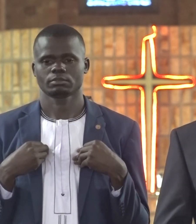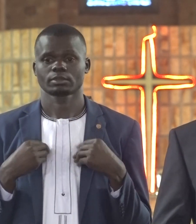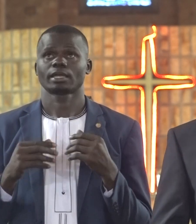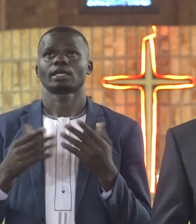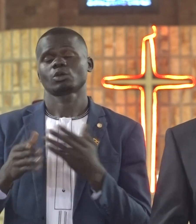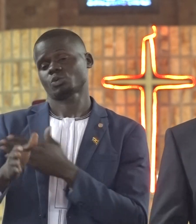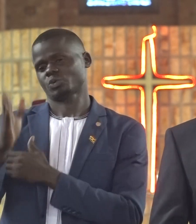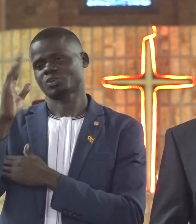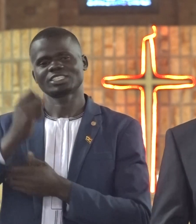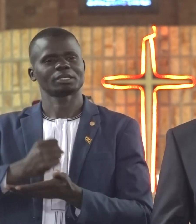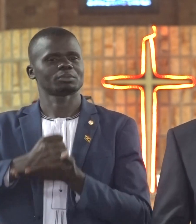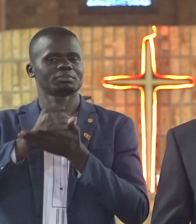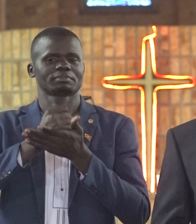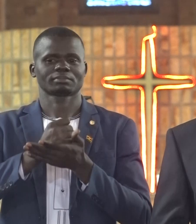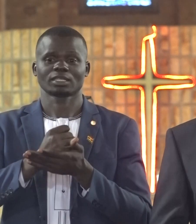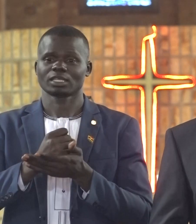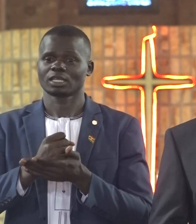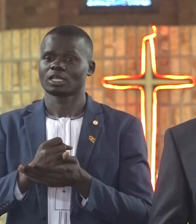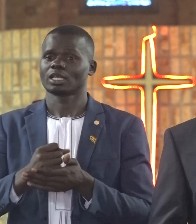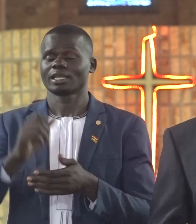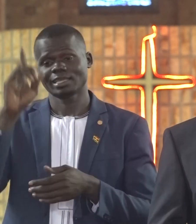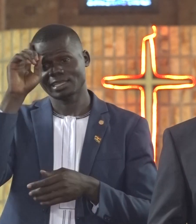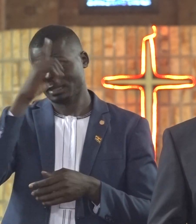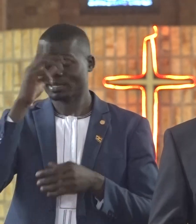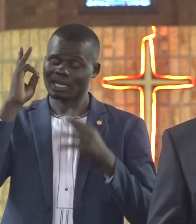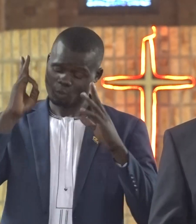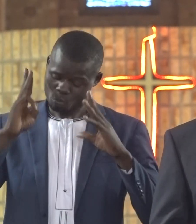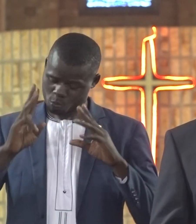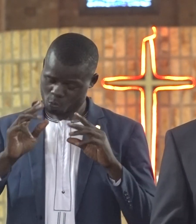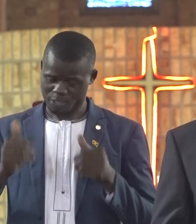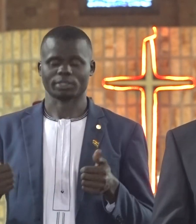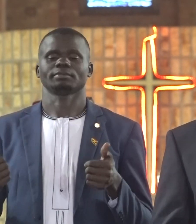Katonda ayambye Kalema Kansinja ayongera okutereera.